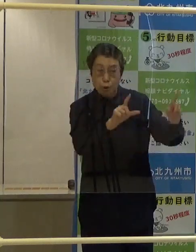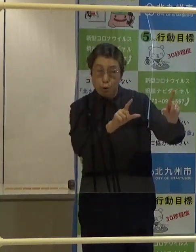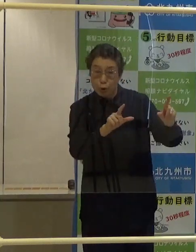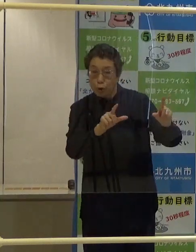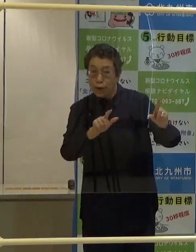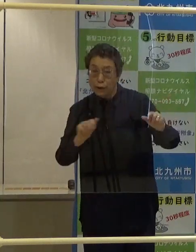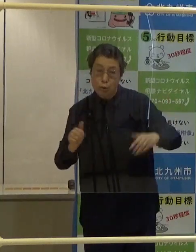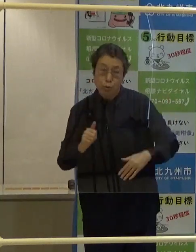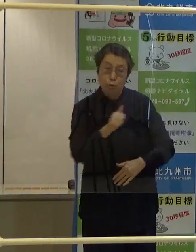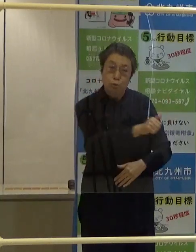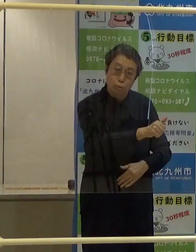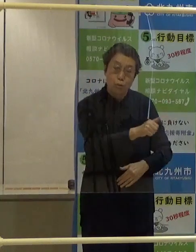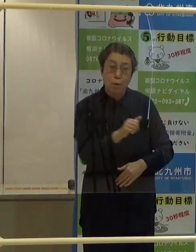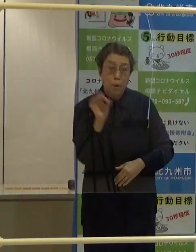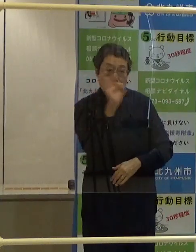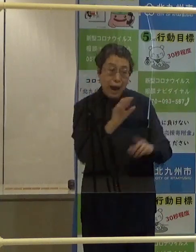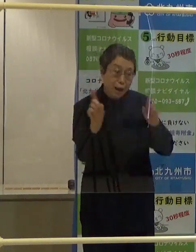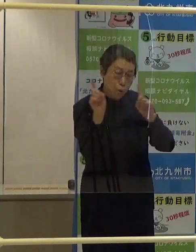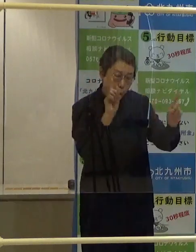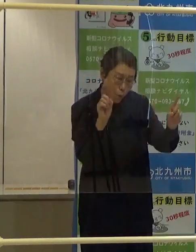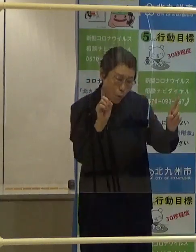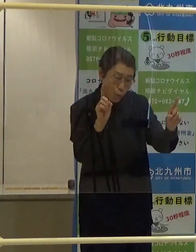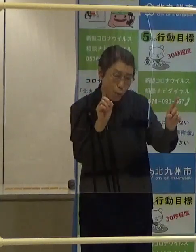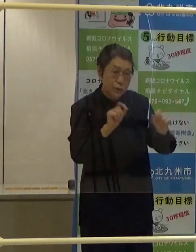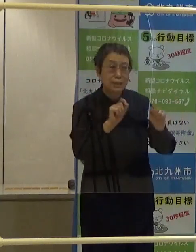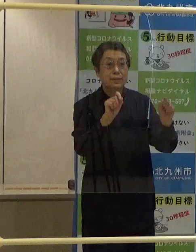そういったものについて特に市長の方から